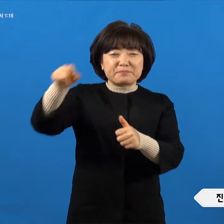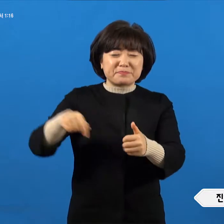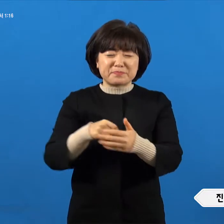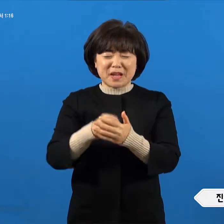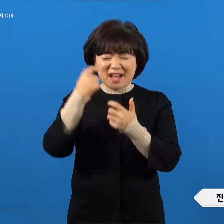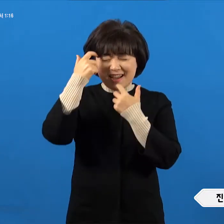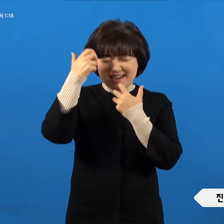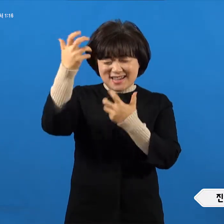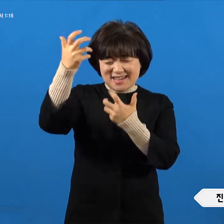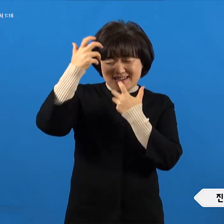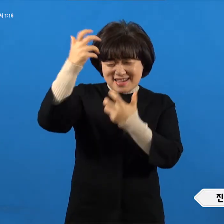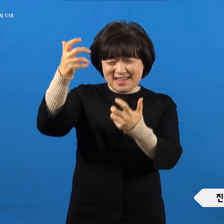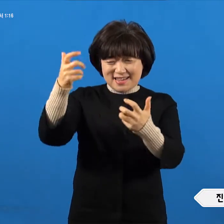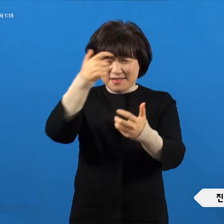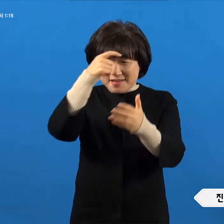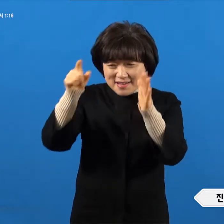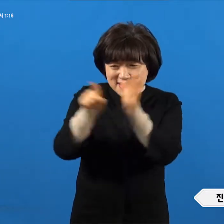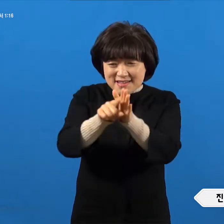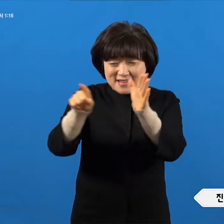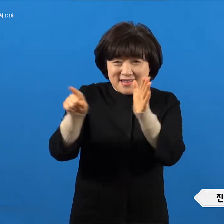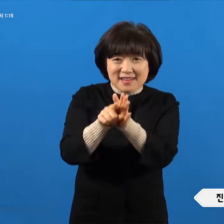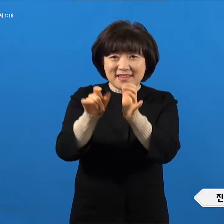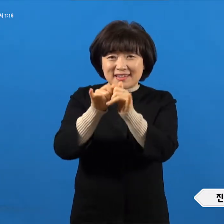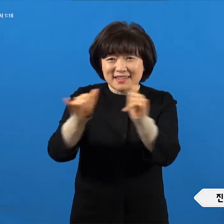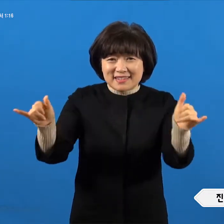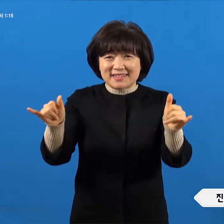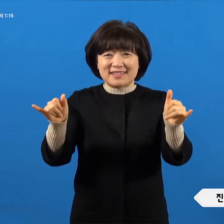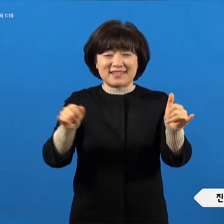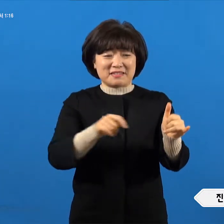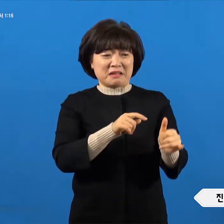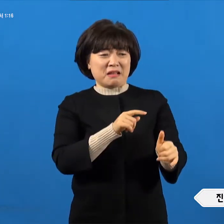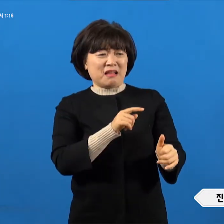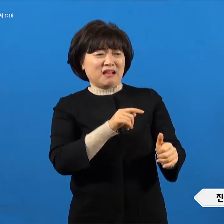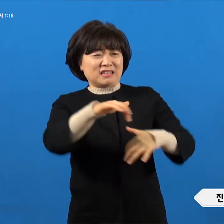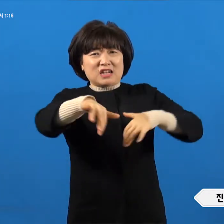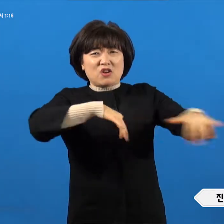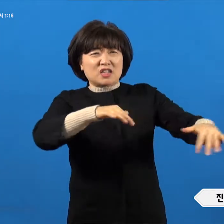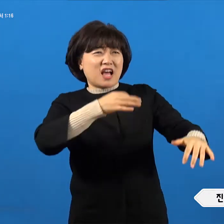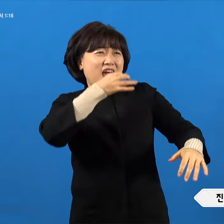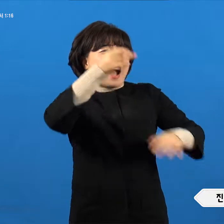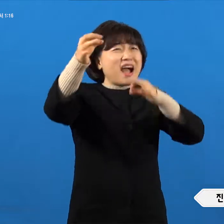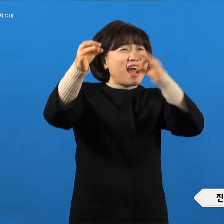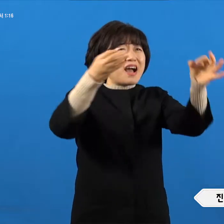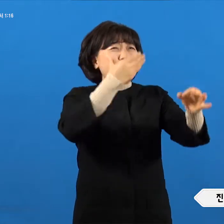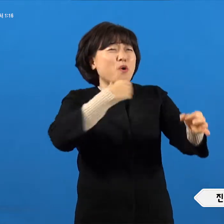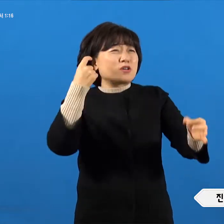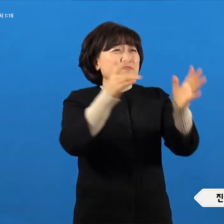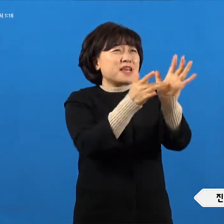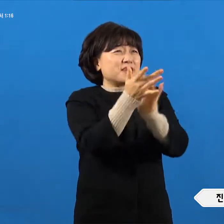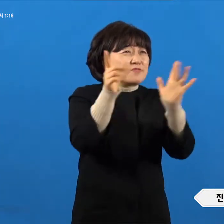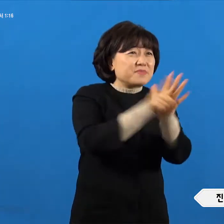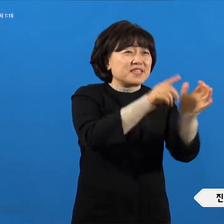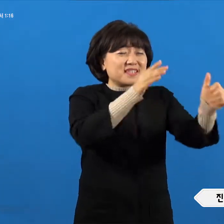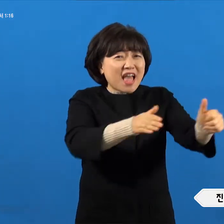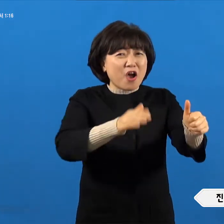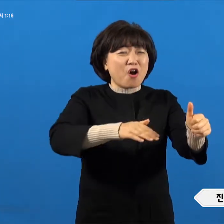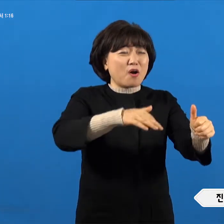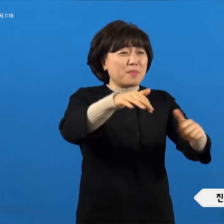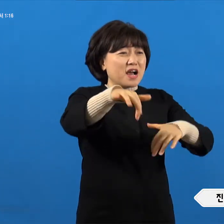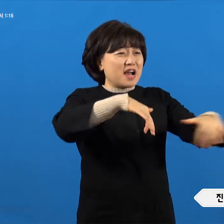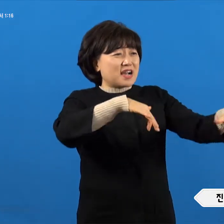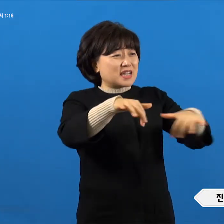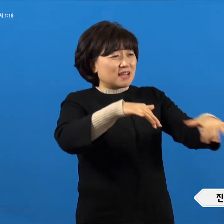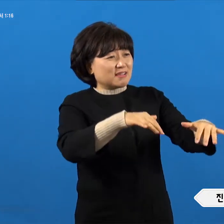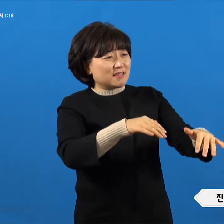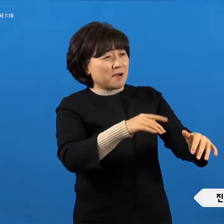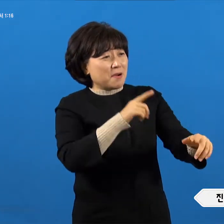믿는 사람들에 대한 부정적인 반응 때문에 너무 그렇게 하면 마치 그와 똑같은 사람으로